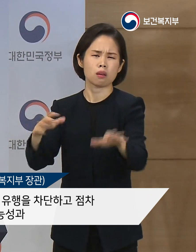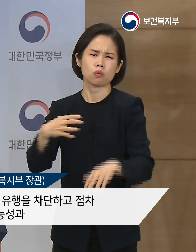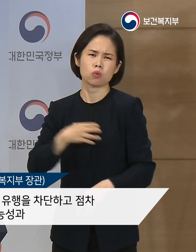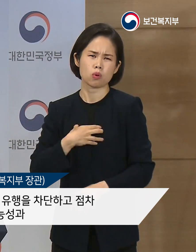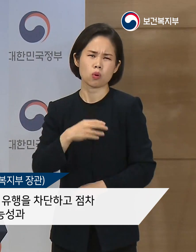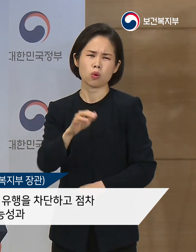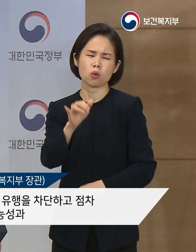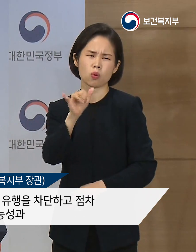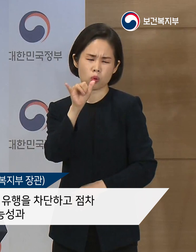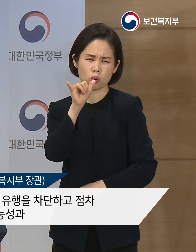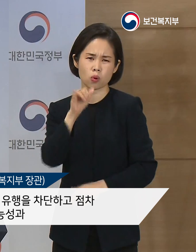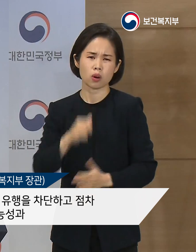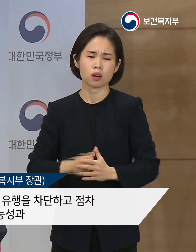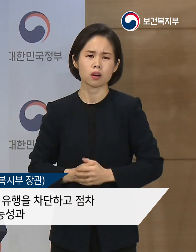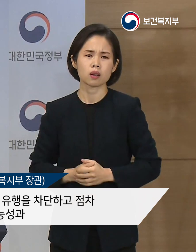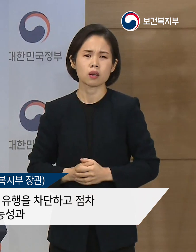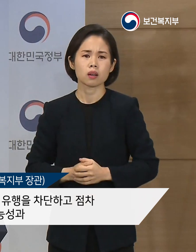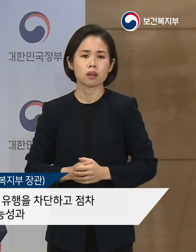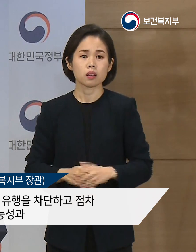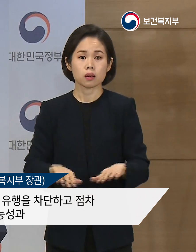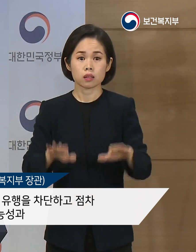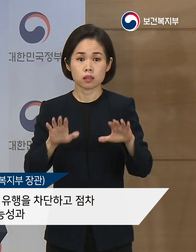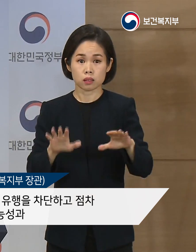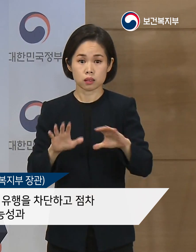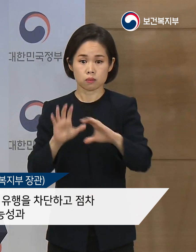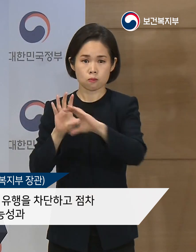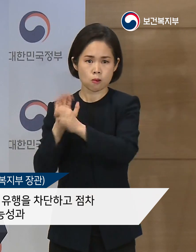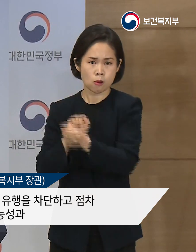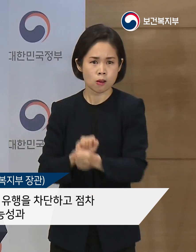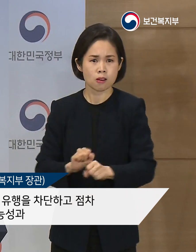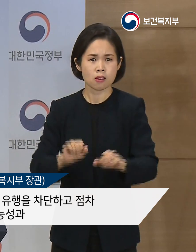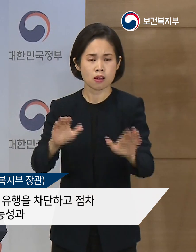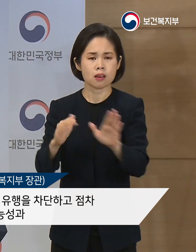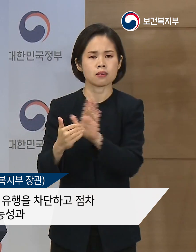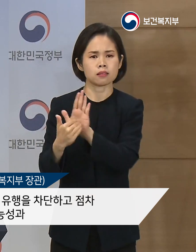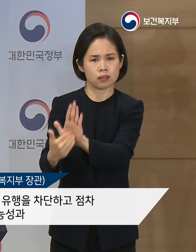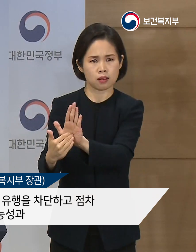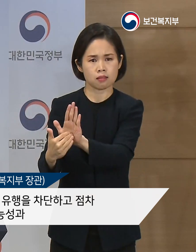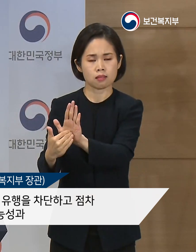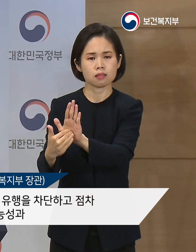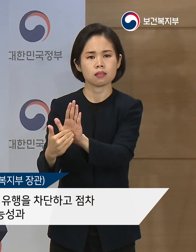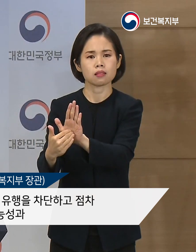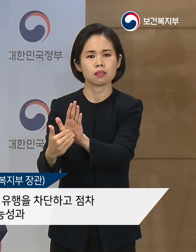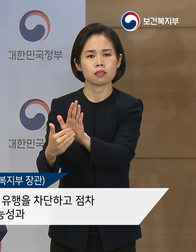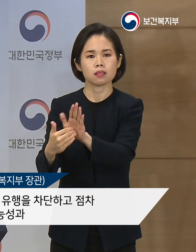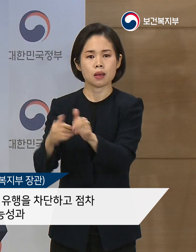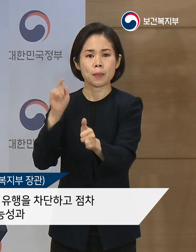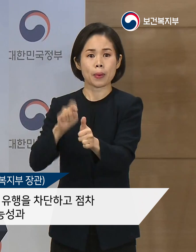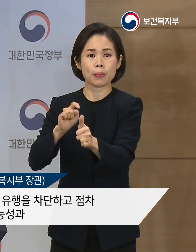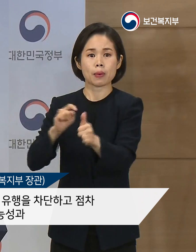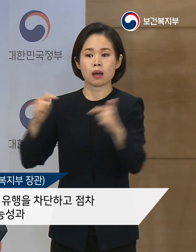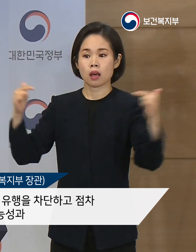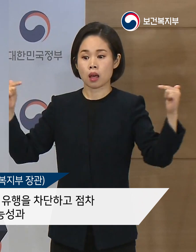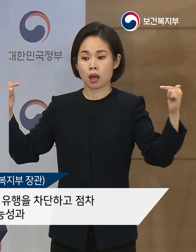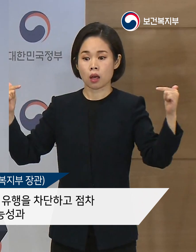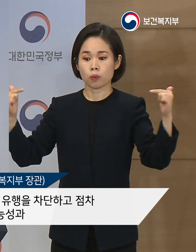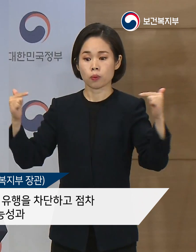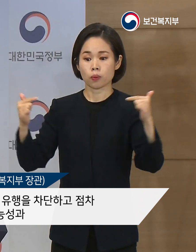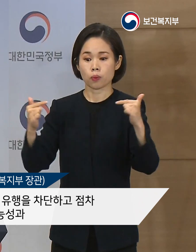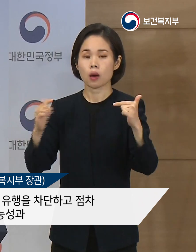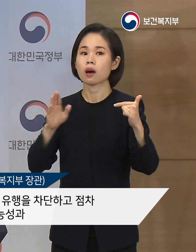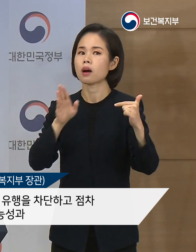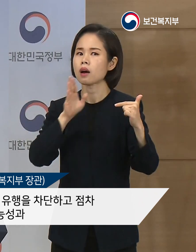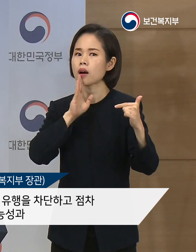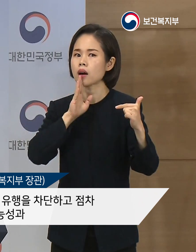결론적으로 현재는 코로나19의 대규모 유행을 차단하고 점차 안정화하는 상황이지만